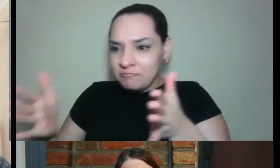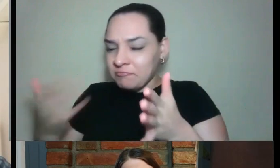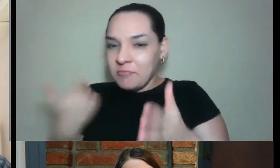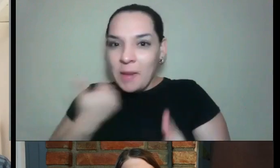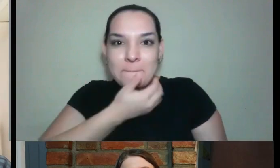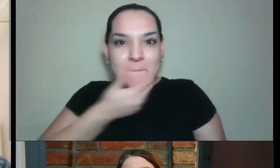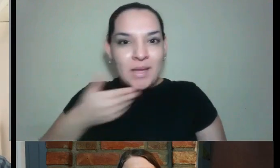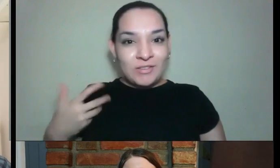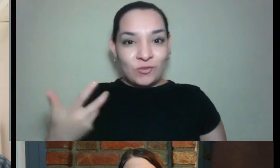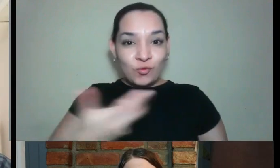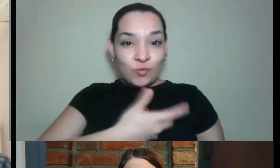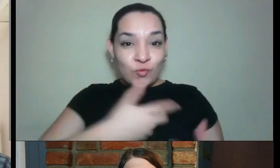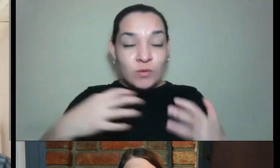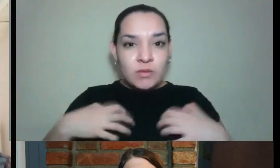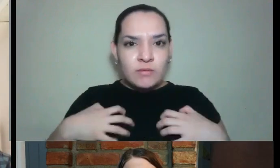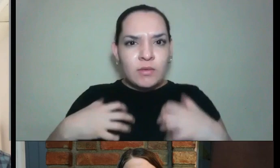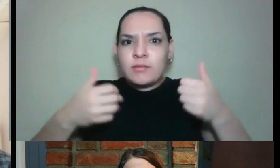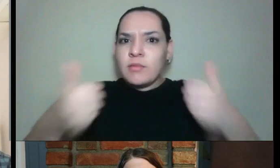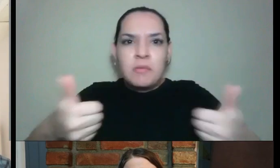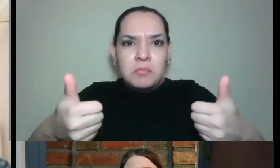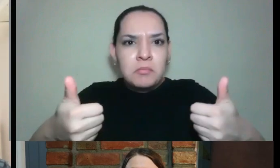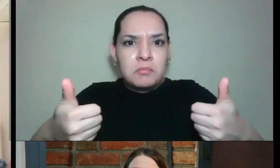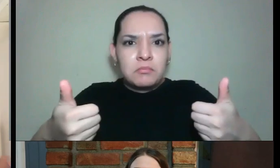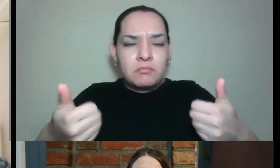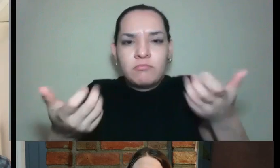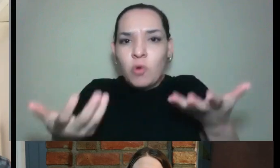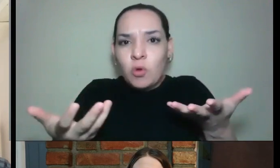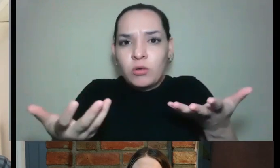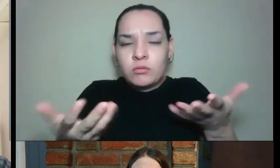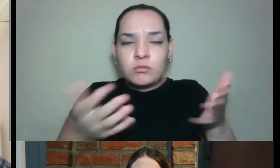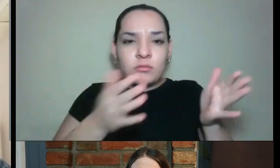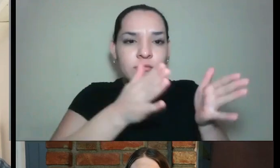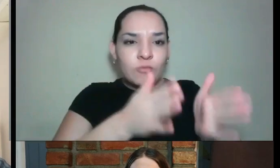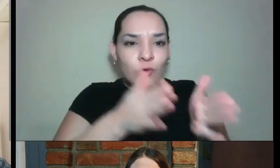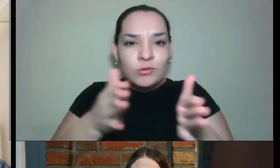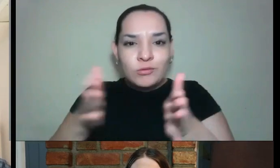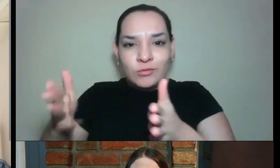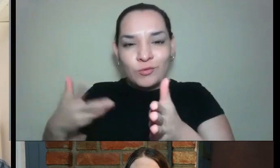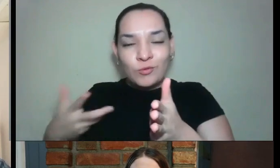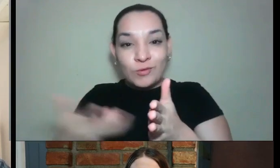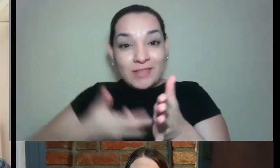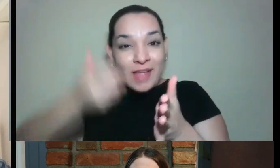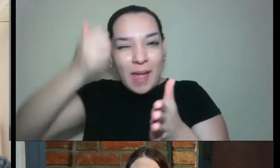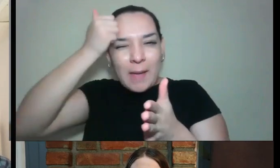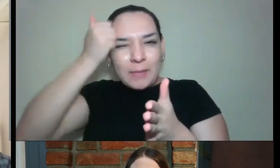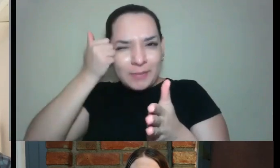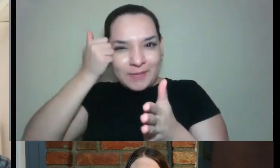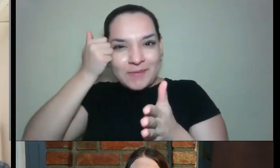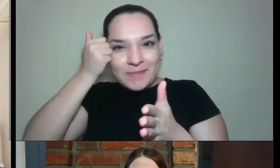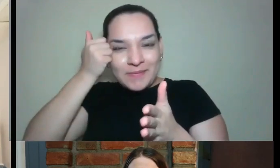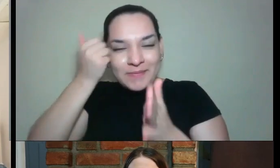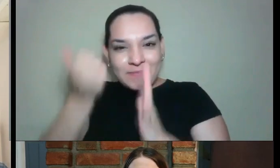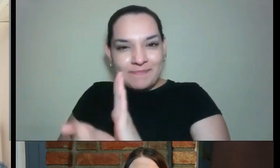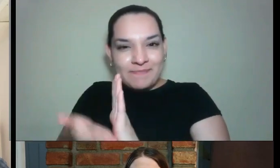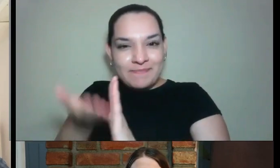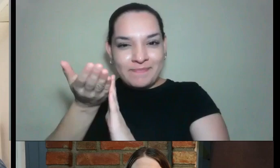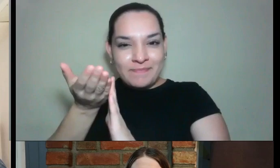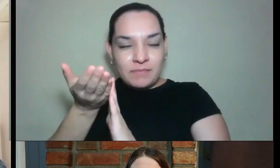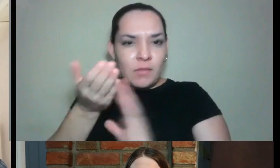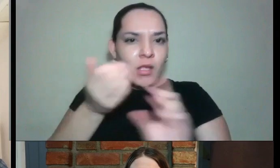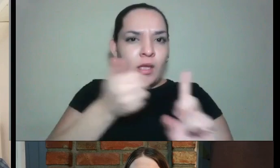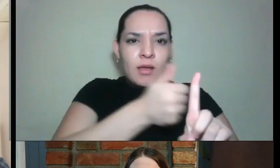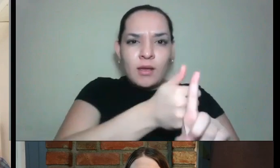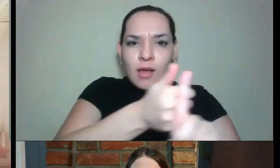que nos sucede, cada cosa que decidimos, está bien porque es un proceso para nuestro aprendizaje.